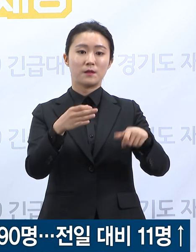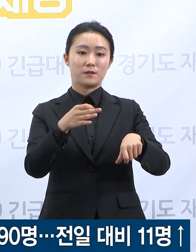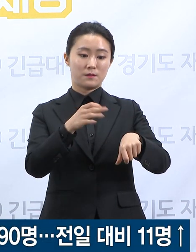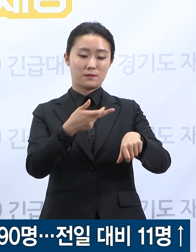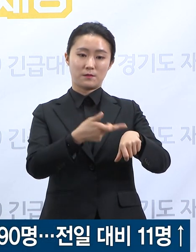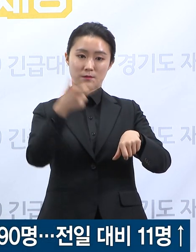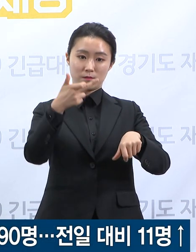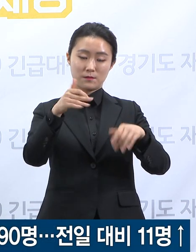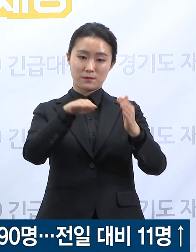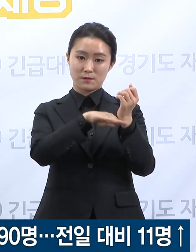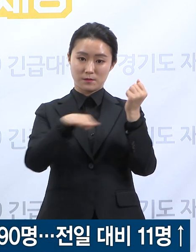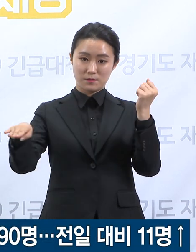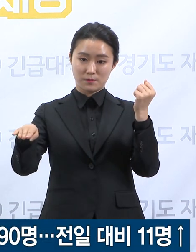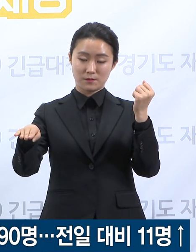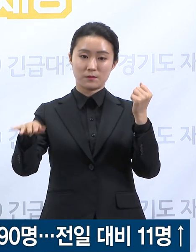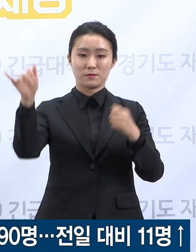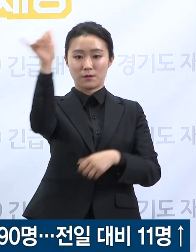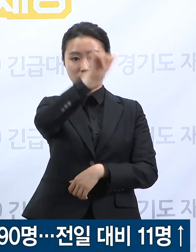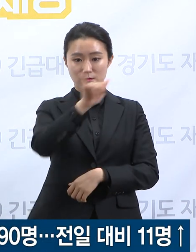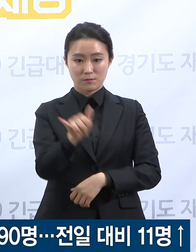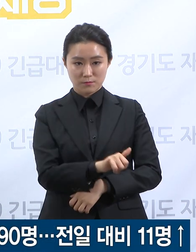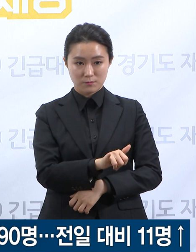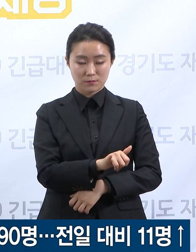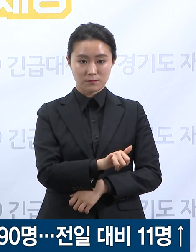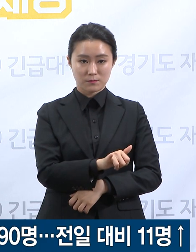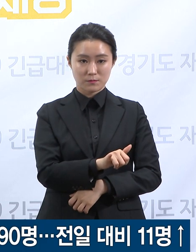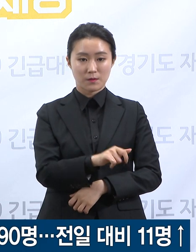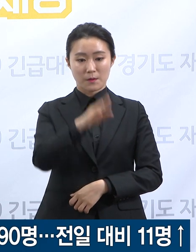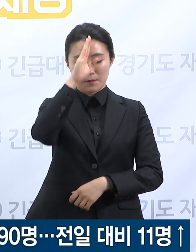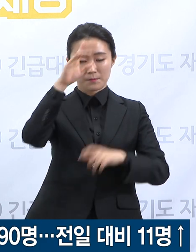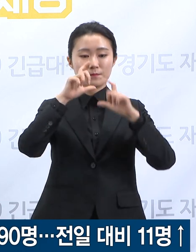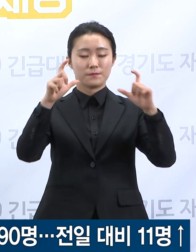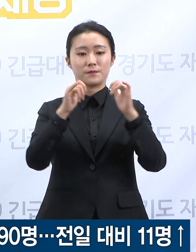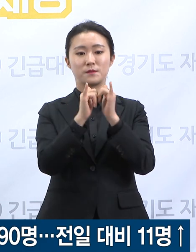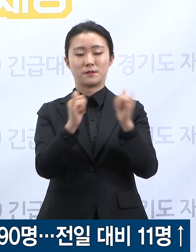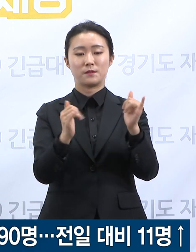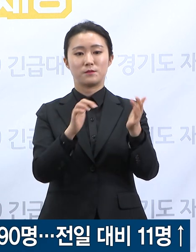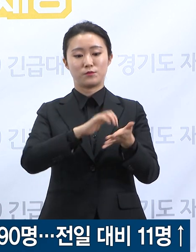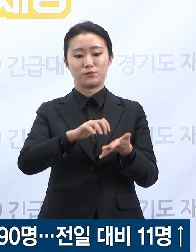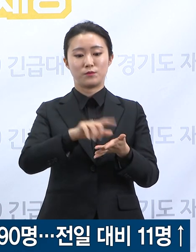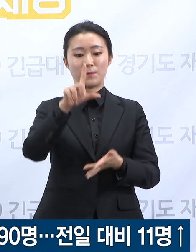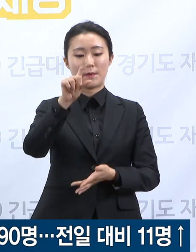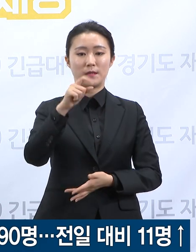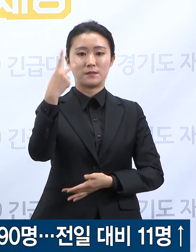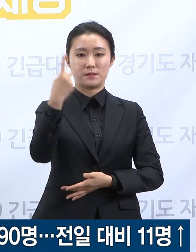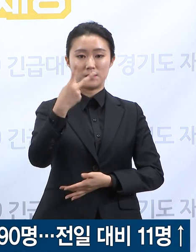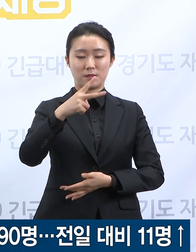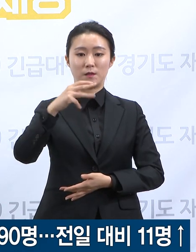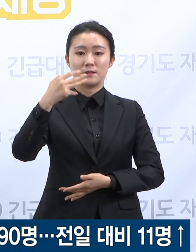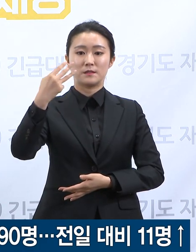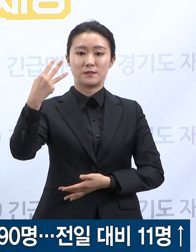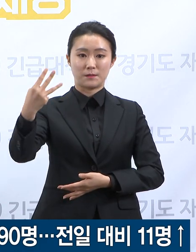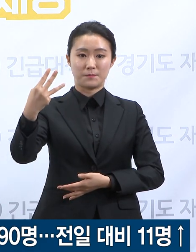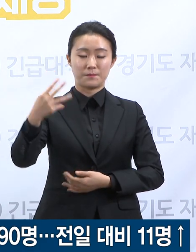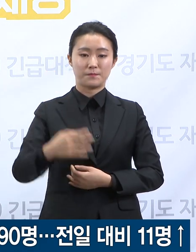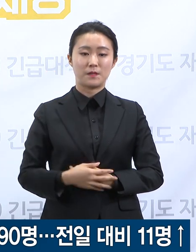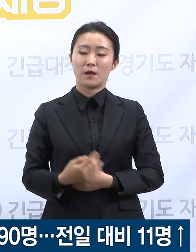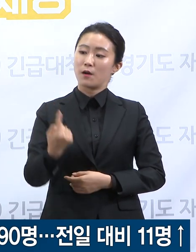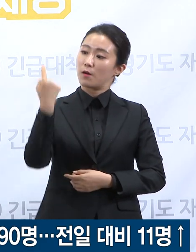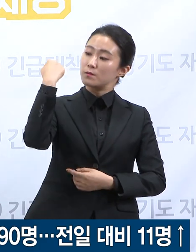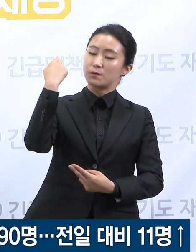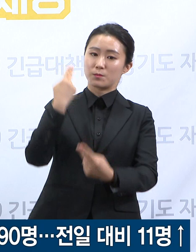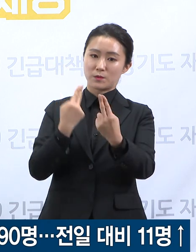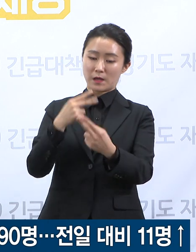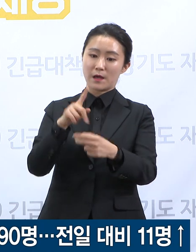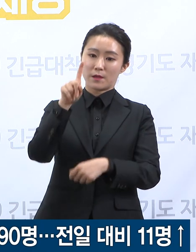전국 확진자 수는 총 12,306명이며, 이중 경기도 확진자 수는 전일 오전 0시 대비 11명이